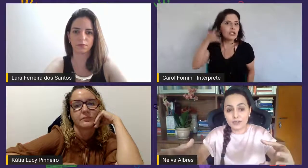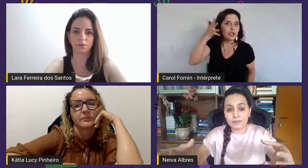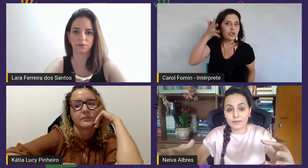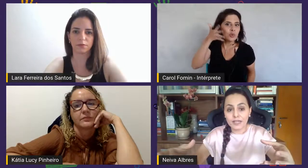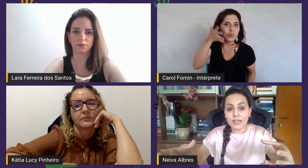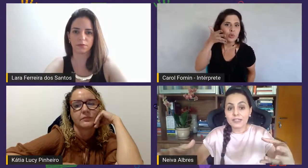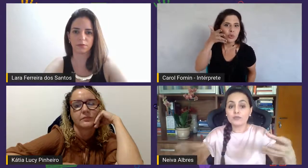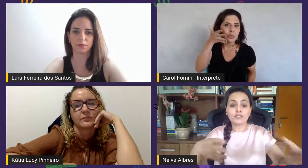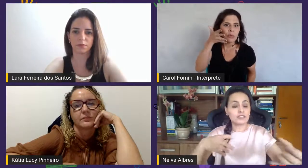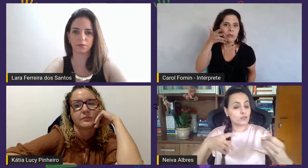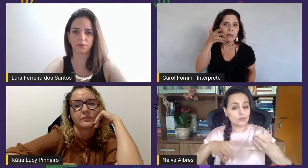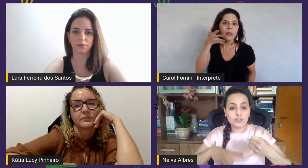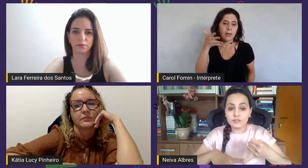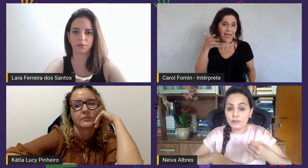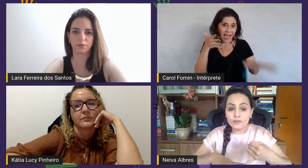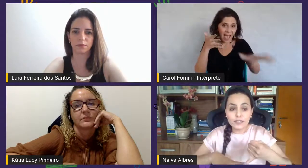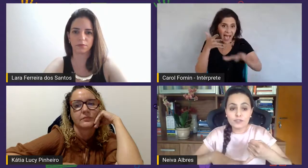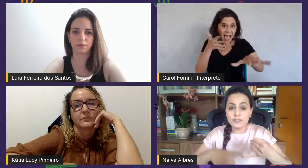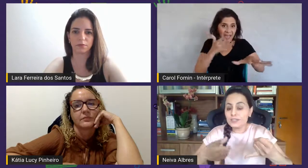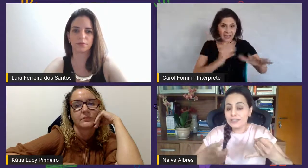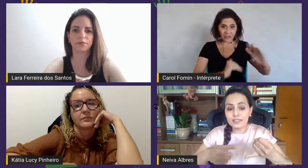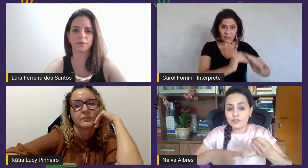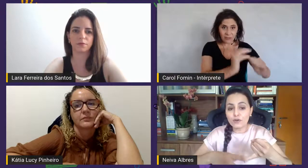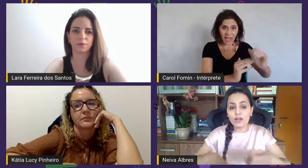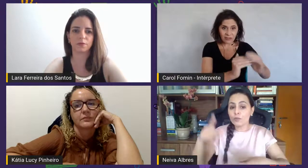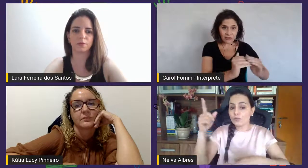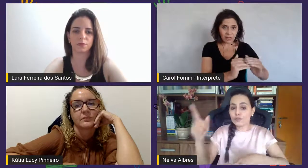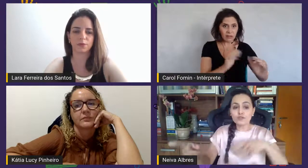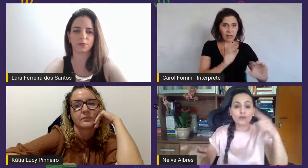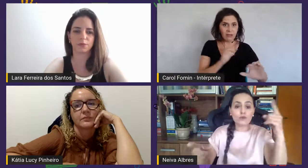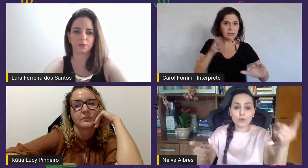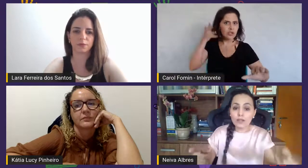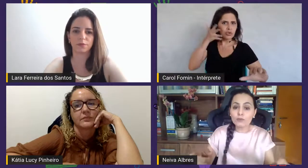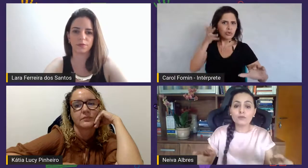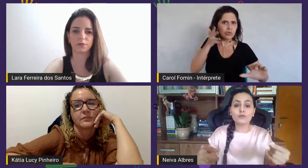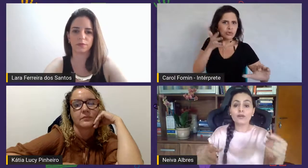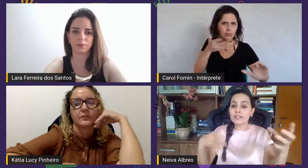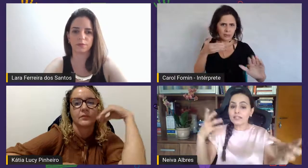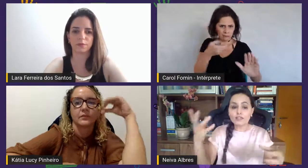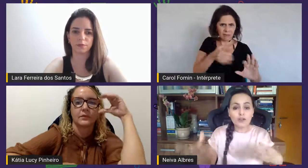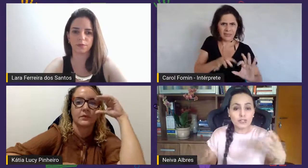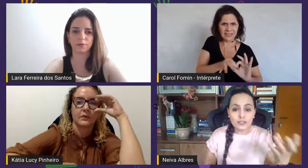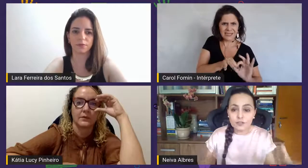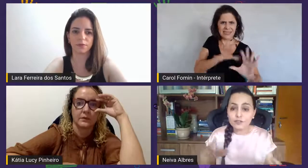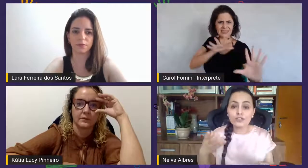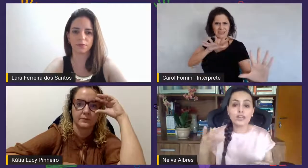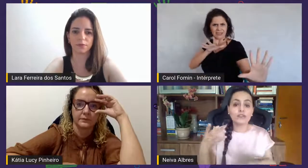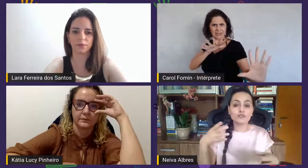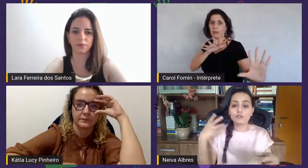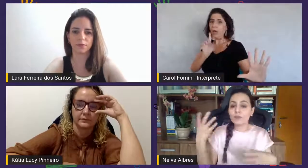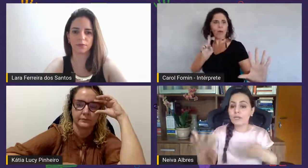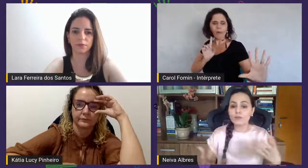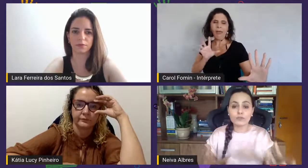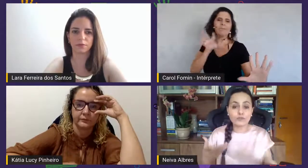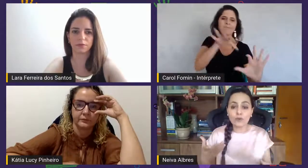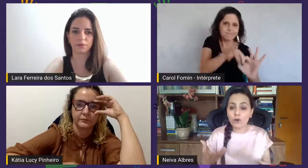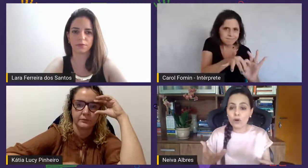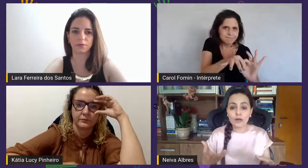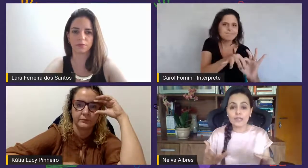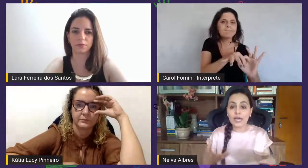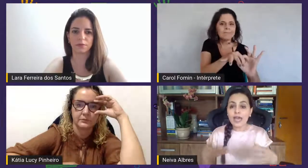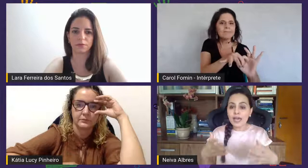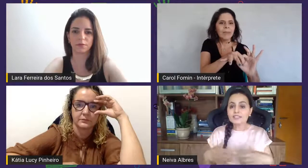de atuação dos interlocutores envolvidos. Então, se é na escola, é o professor, o aluno, da história desses sujeitos, do momento que